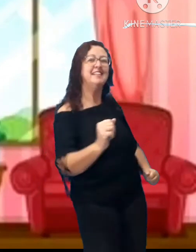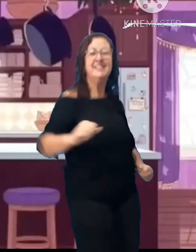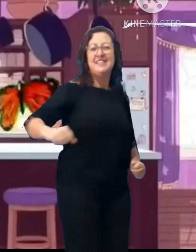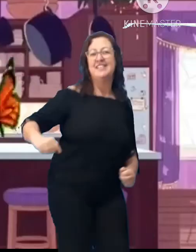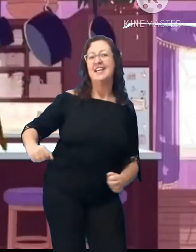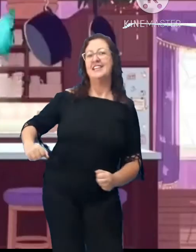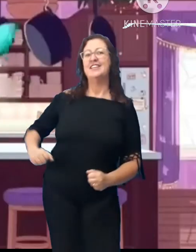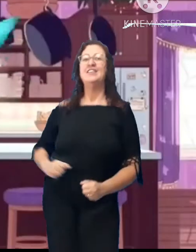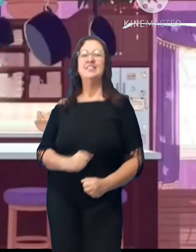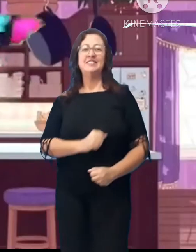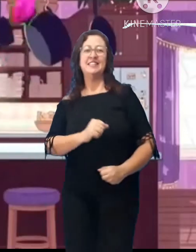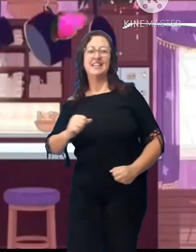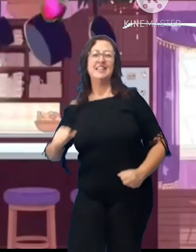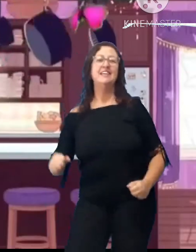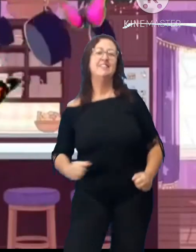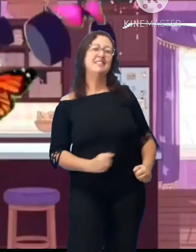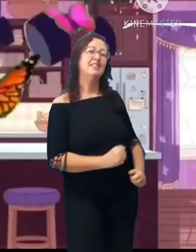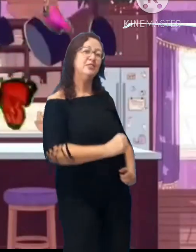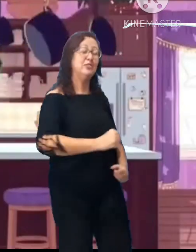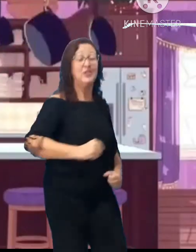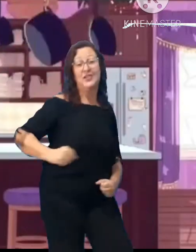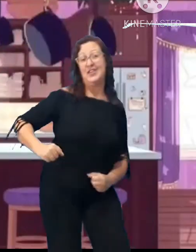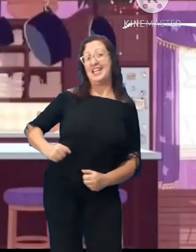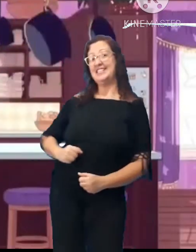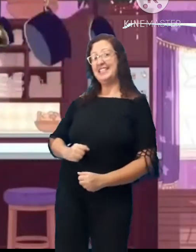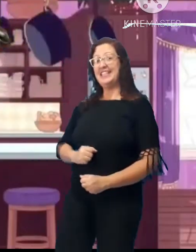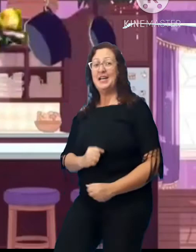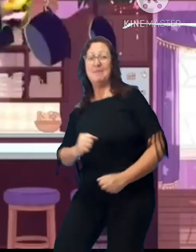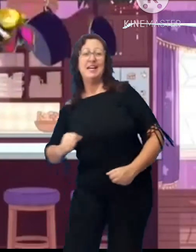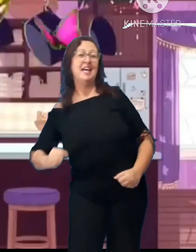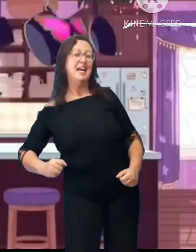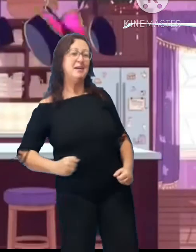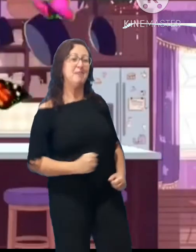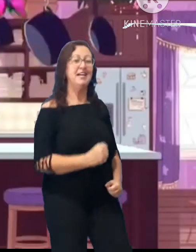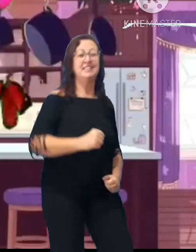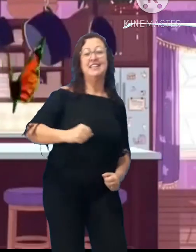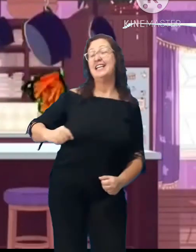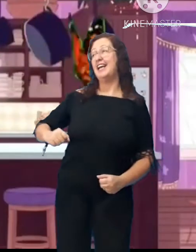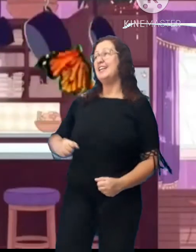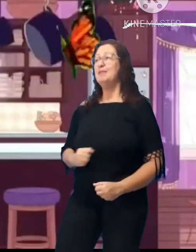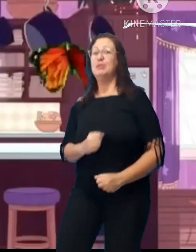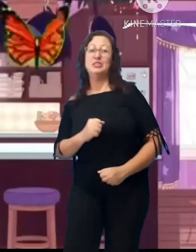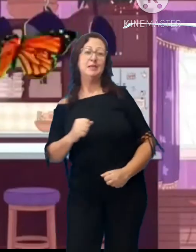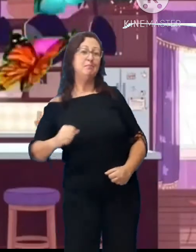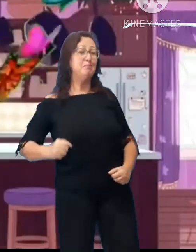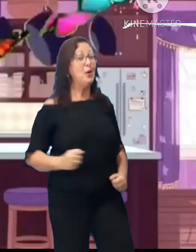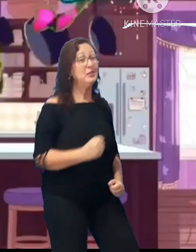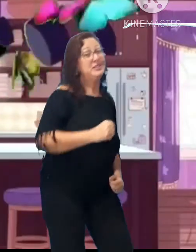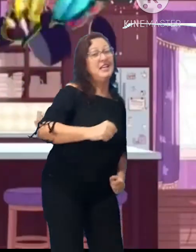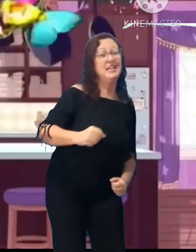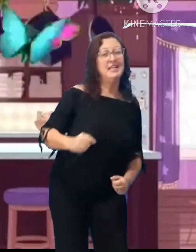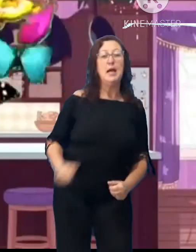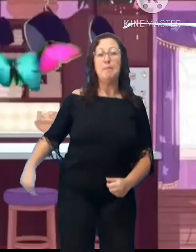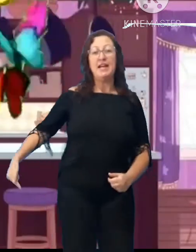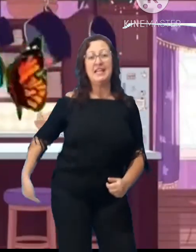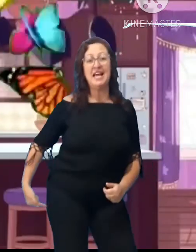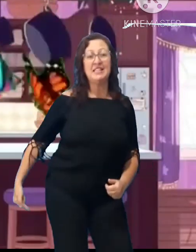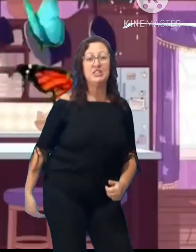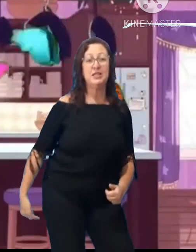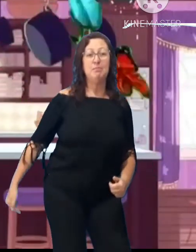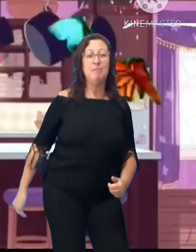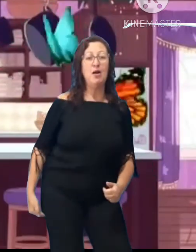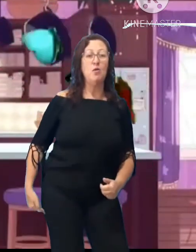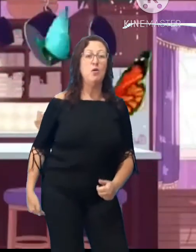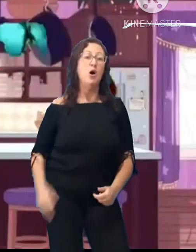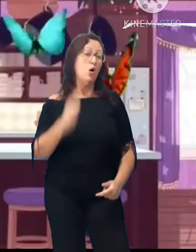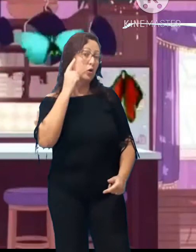Borboletinha tá na cozinha fazendo chocolate para a madrinha. Poti, poti, perna